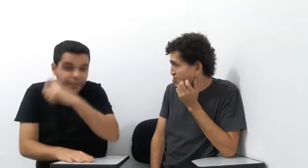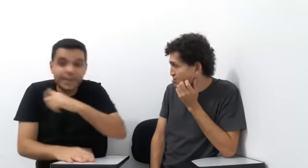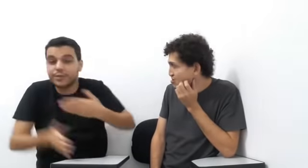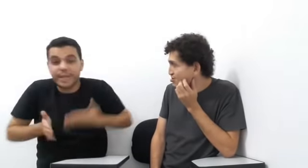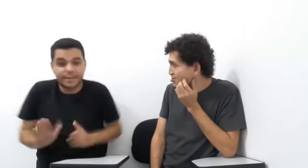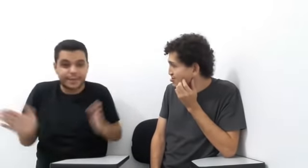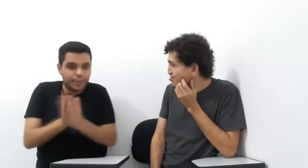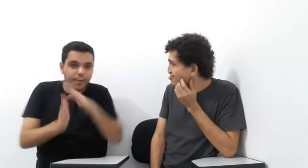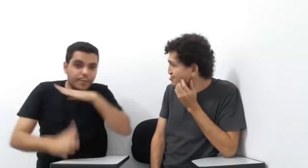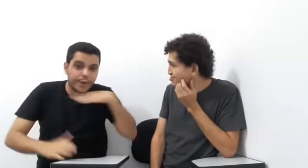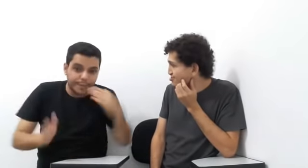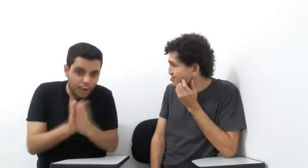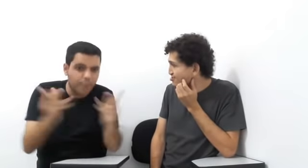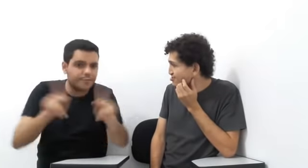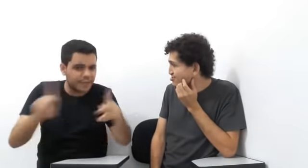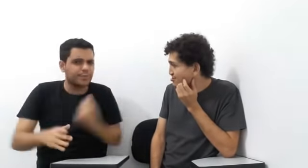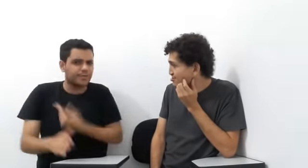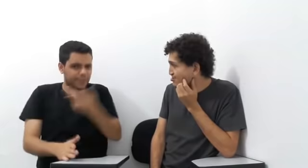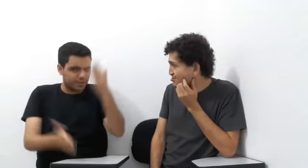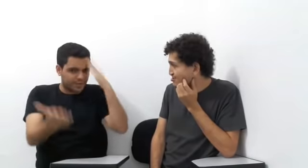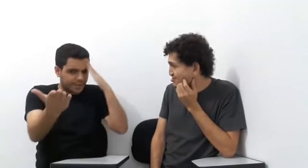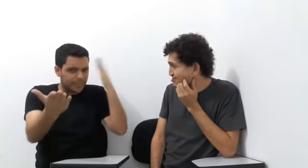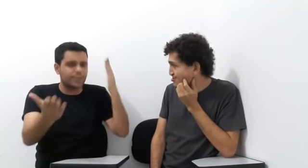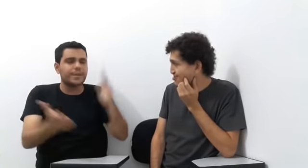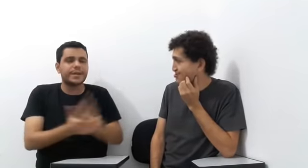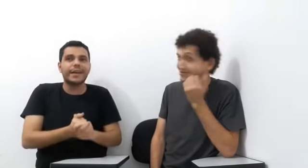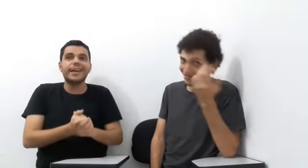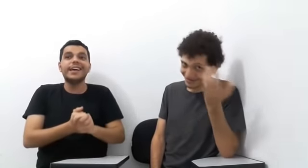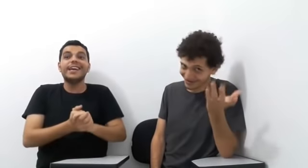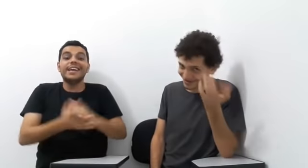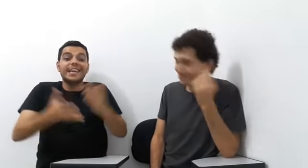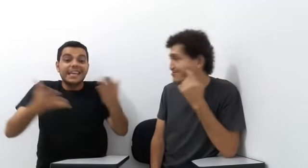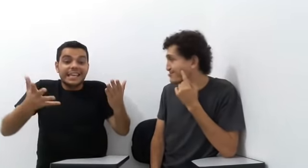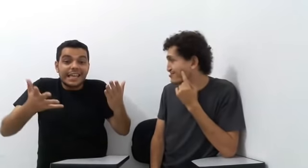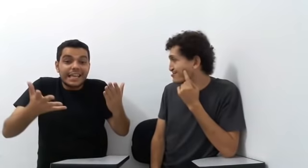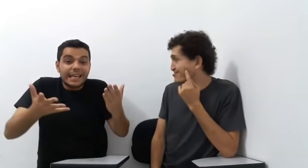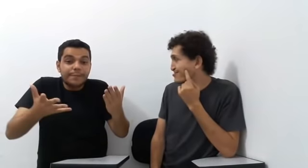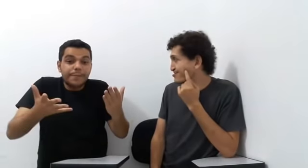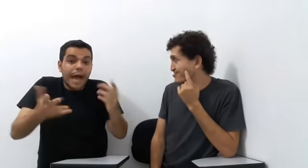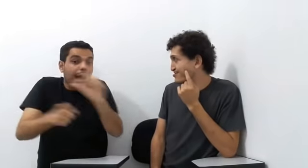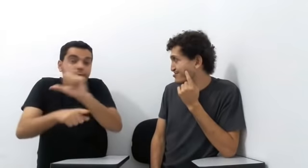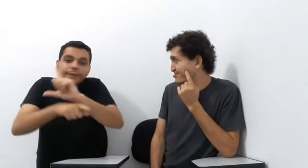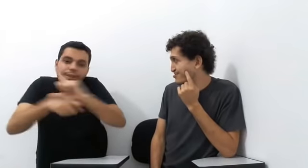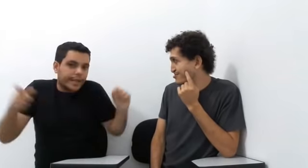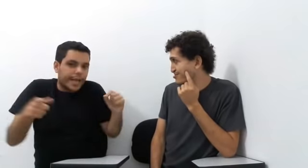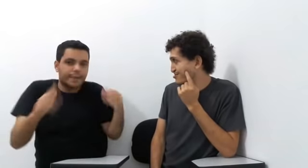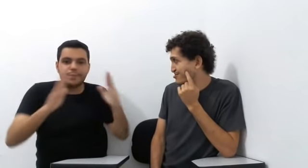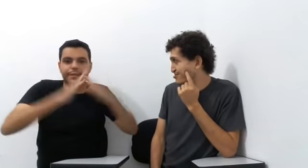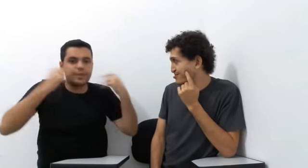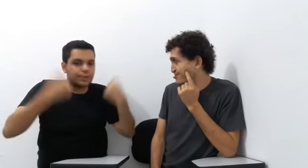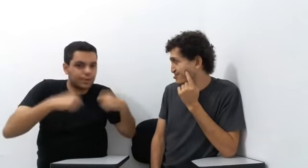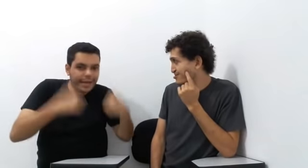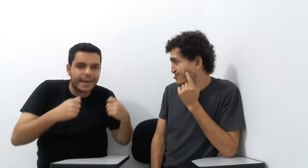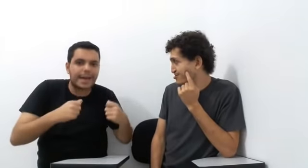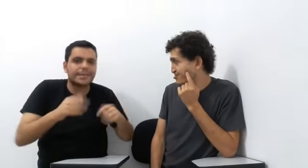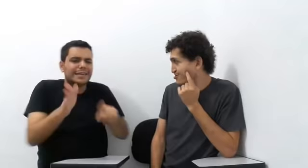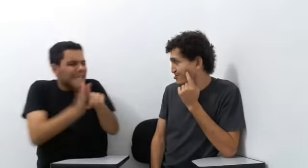difícil, nasci pobre, morri pobre, vida de professor, vocês sabem como é que é. E aí eu falei assim, ok, preciso estudar em casa. Então eu